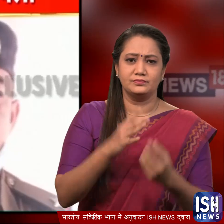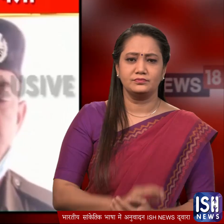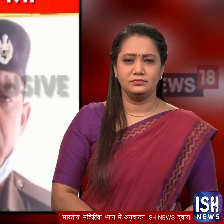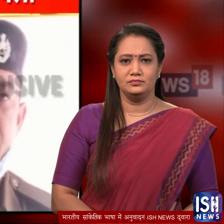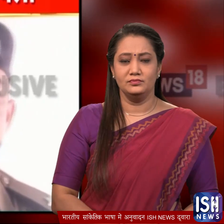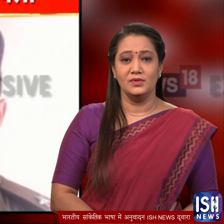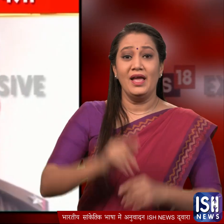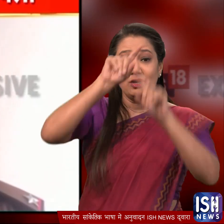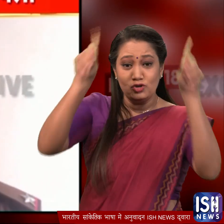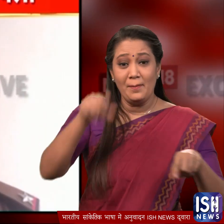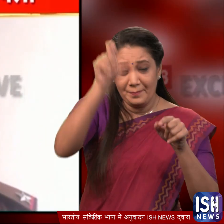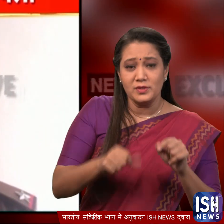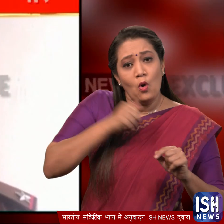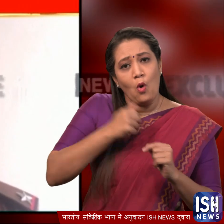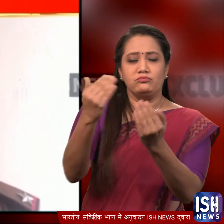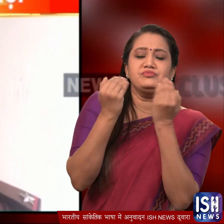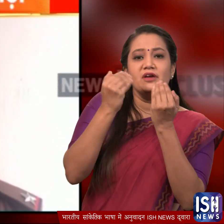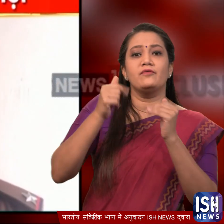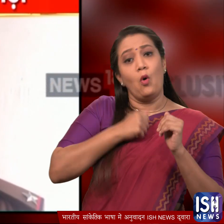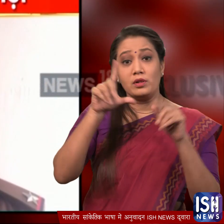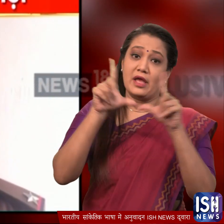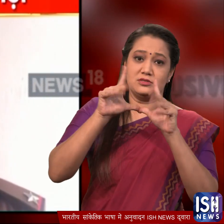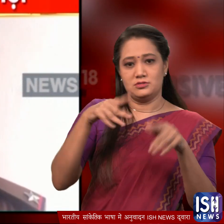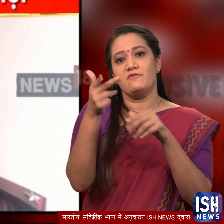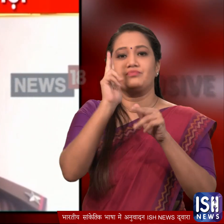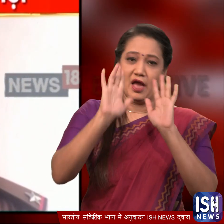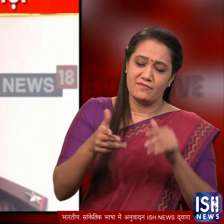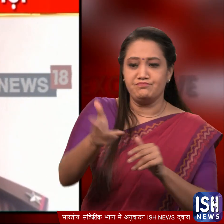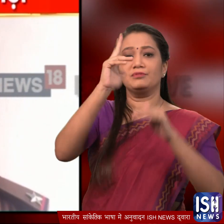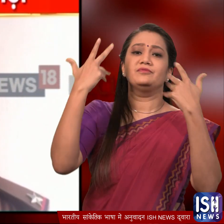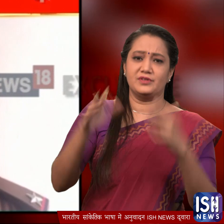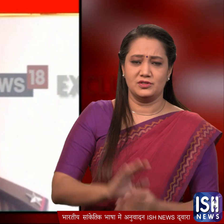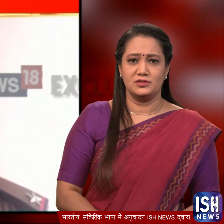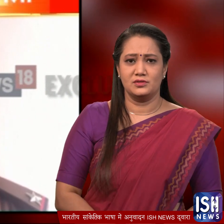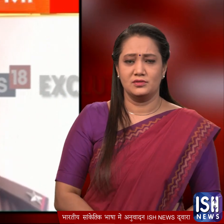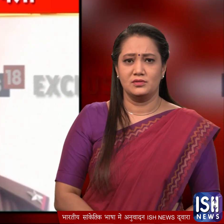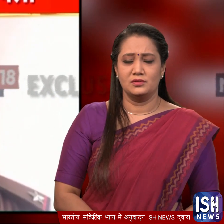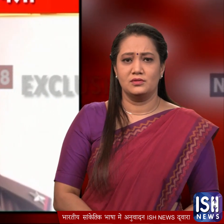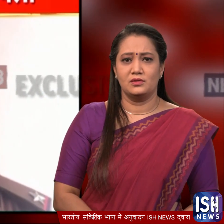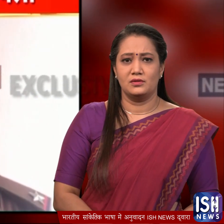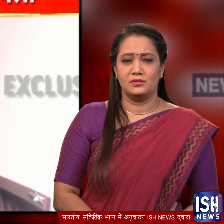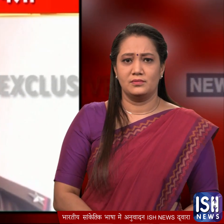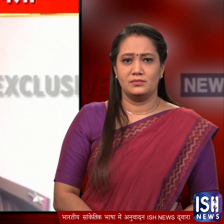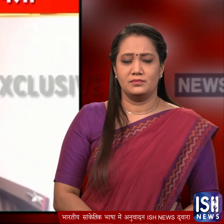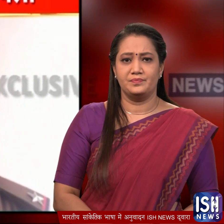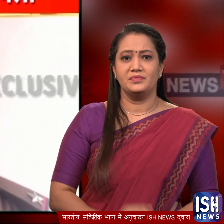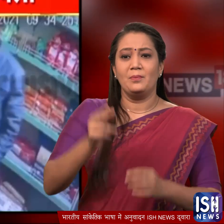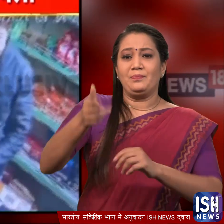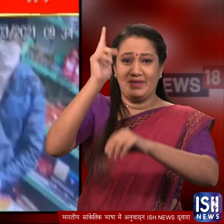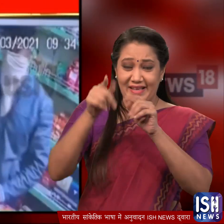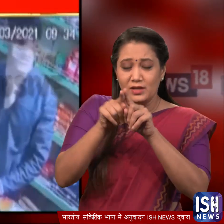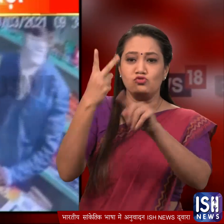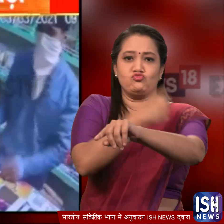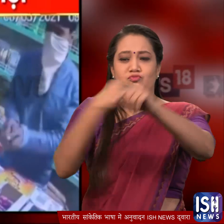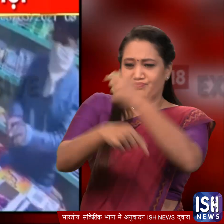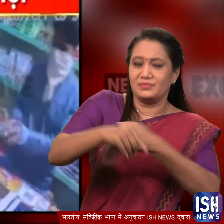कर दी। दुकानदार ने अपने बचाव में अपने लाइसेंसी से उस पर फायर किया। पुलिस जांच कर रही है।